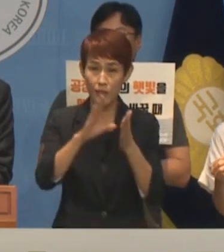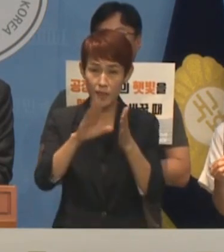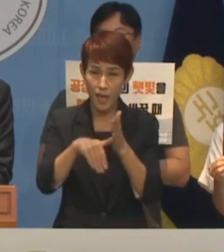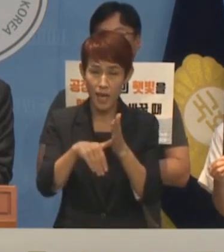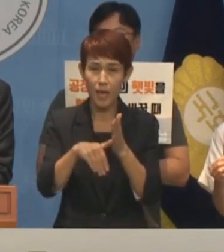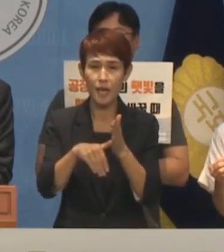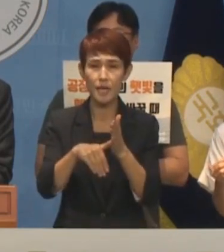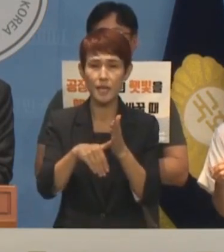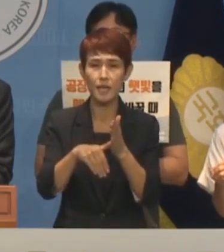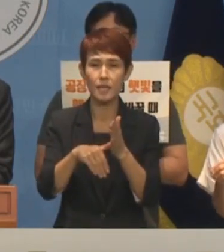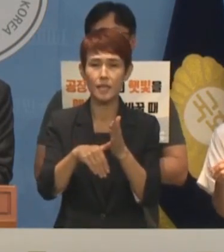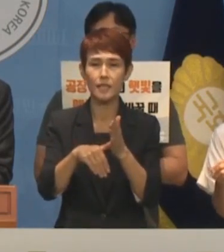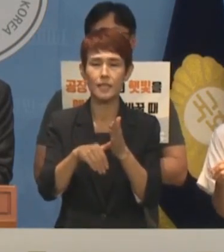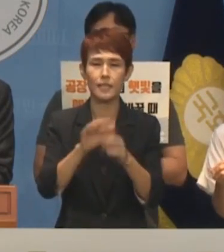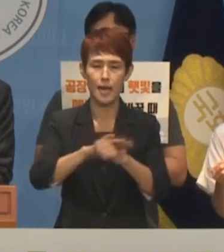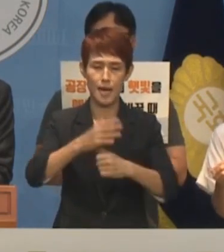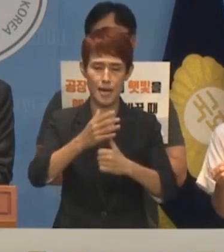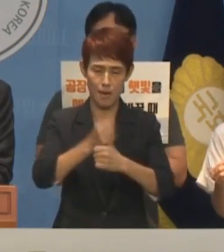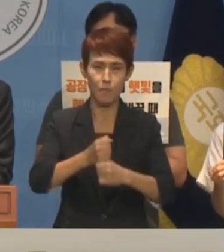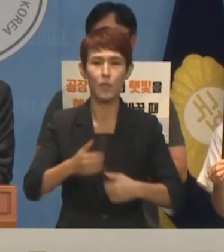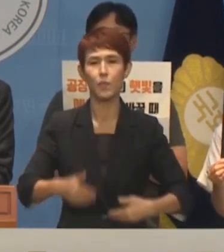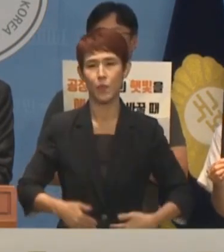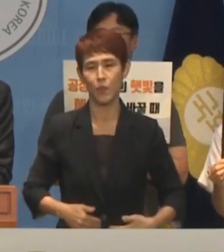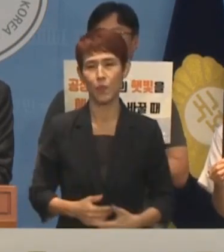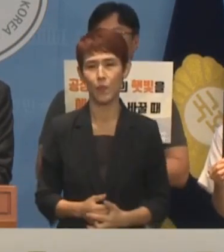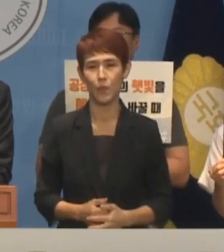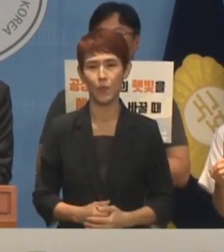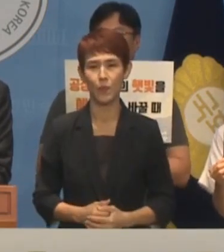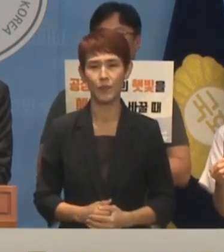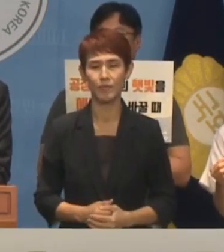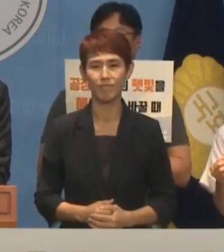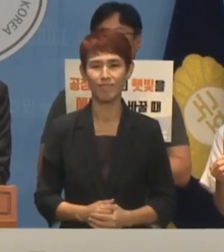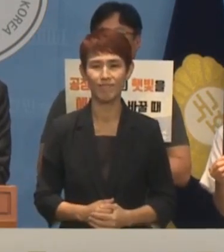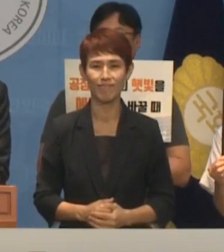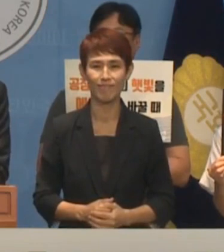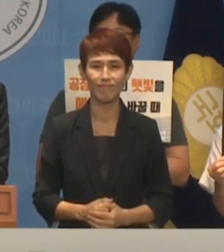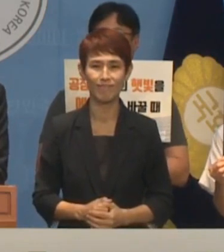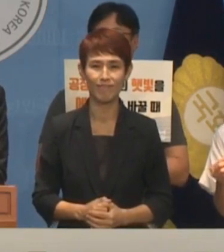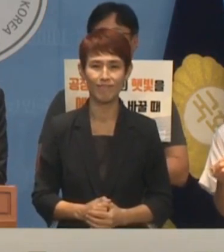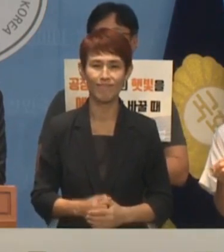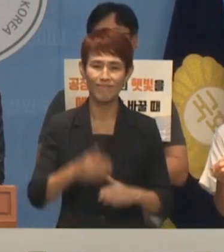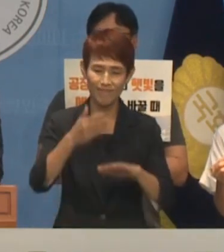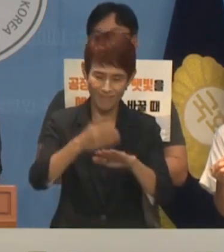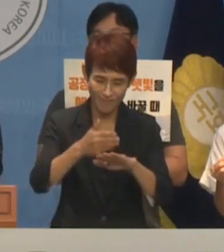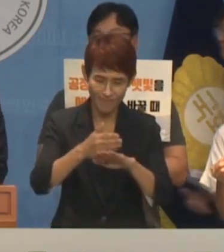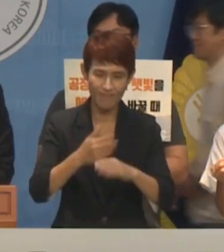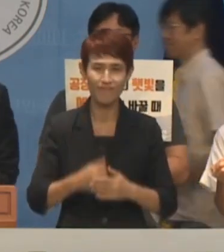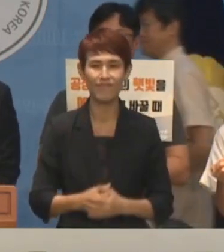위해 신속하고 과감한 대응을 촉구합니다. 감사합니다.